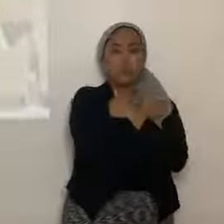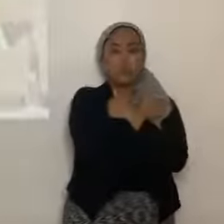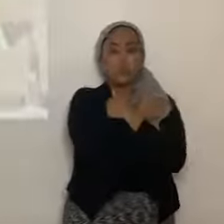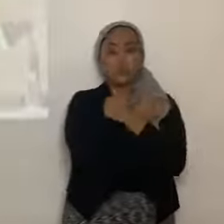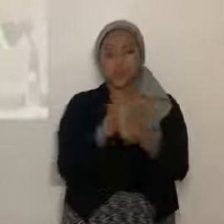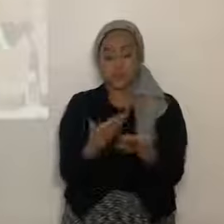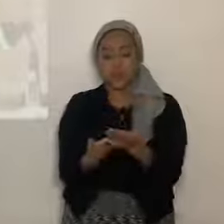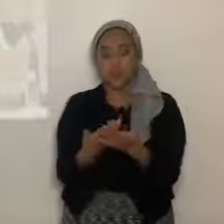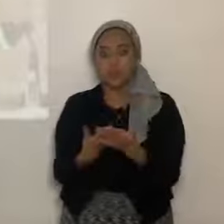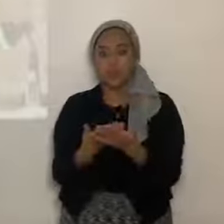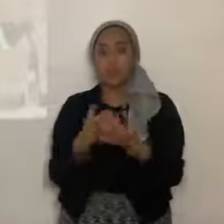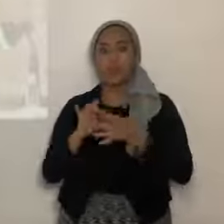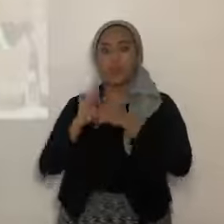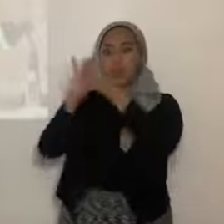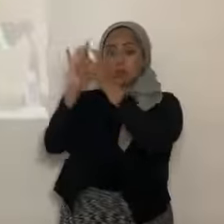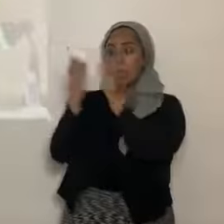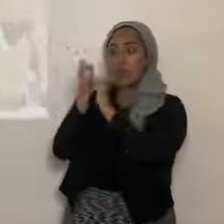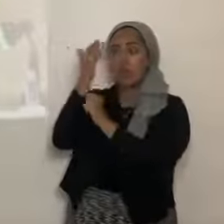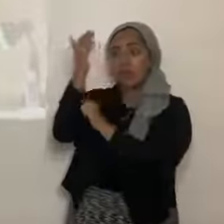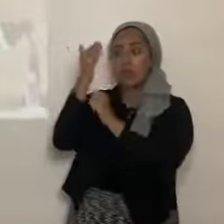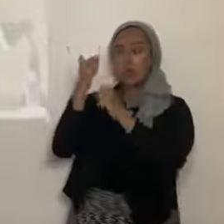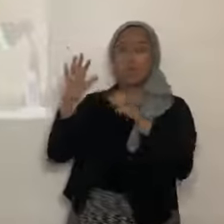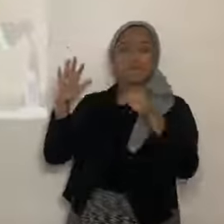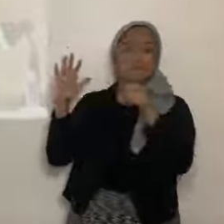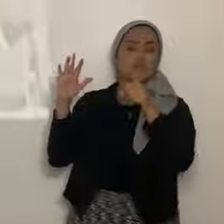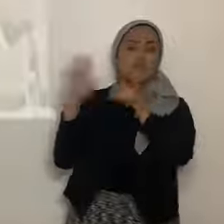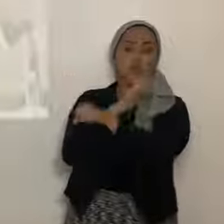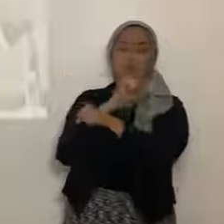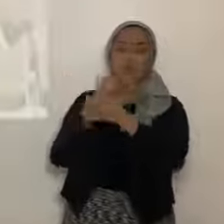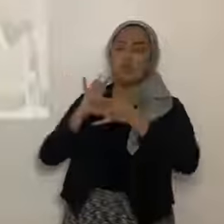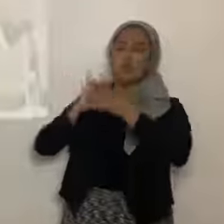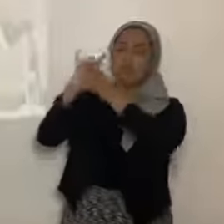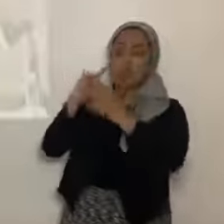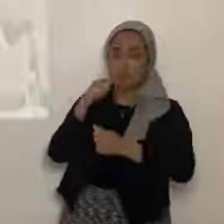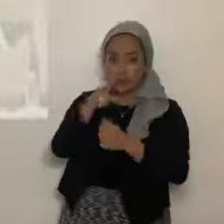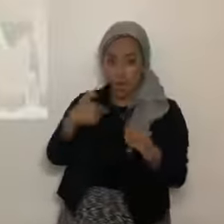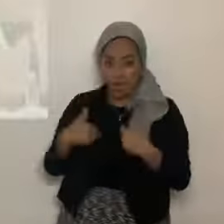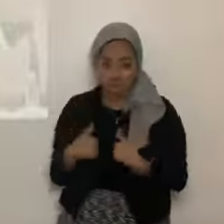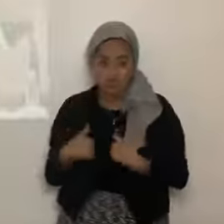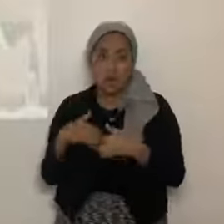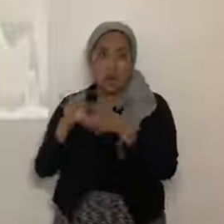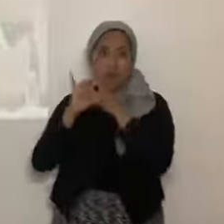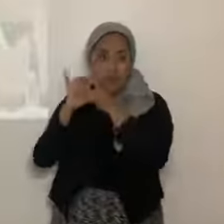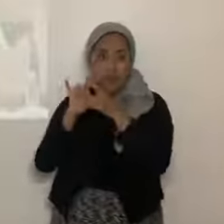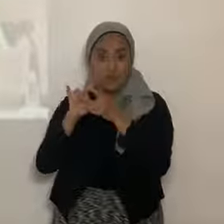está refiriendo al Eterno tener una comunión con Él total. ¿La tienes? ¿La tengo? ¿La tenemos?